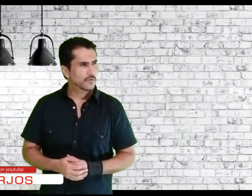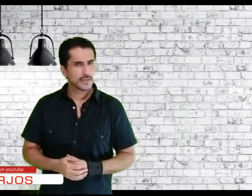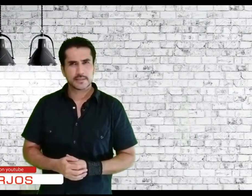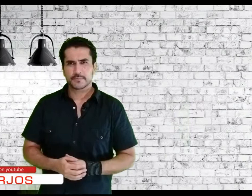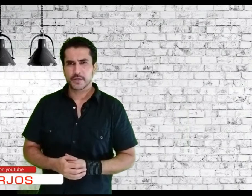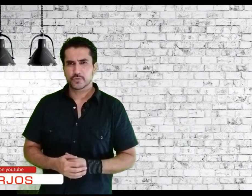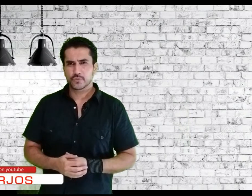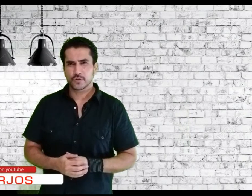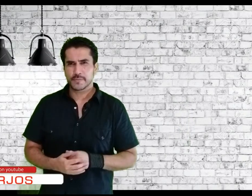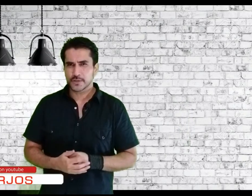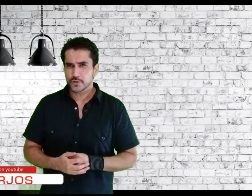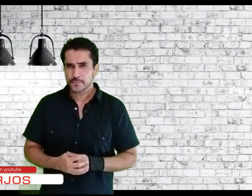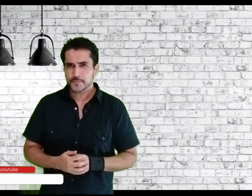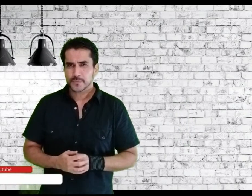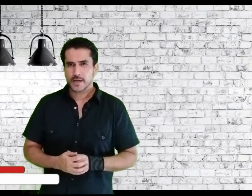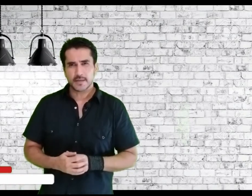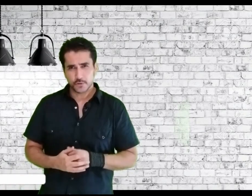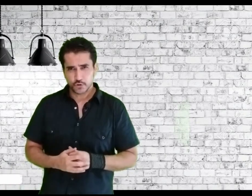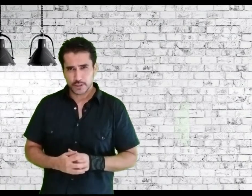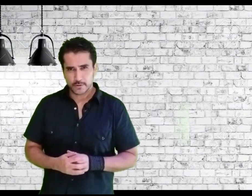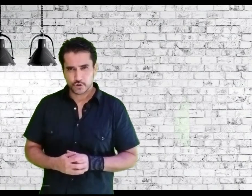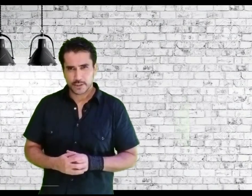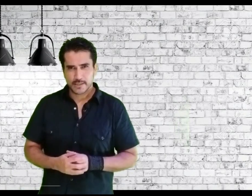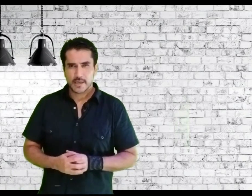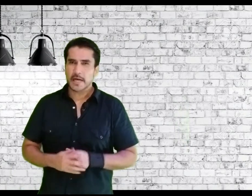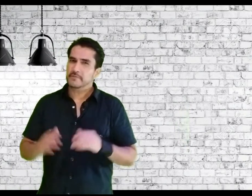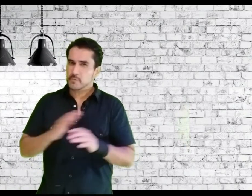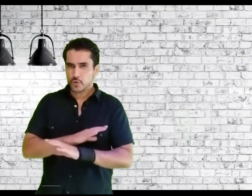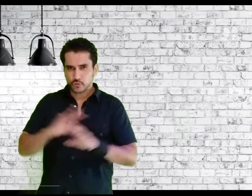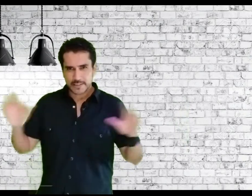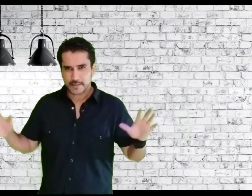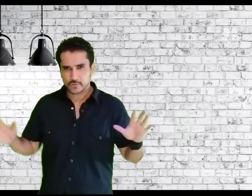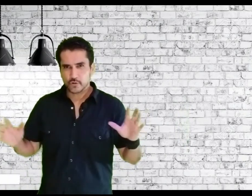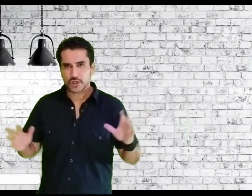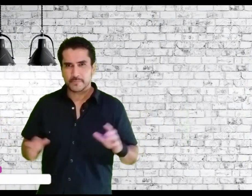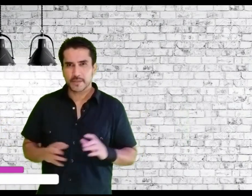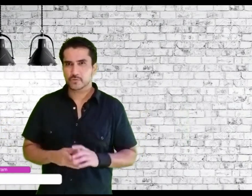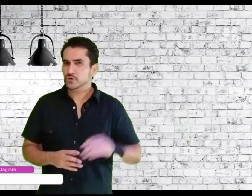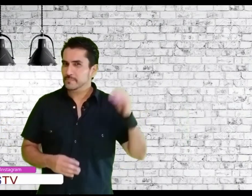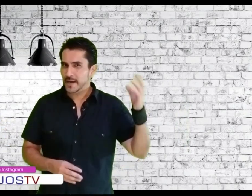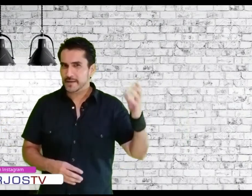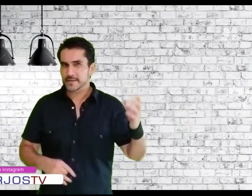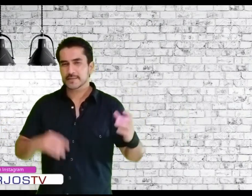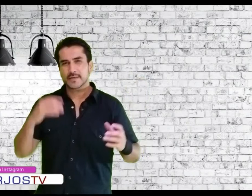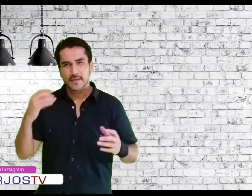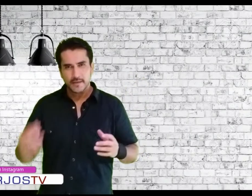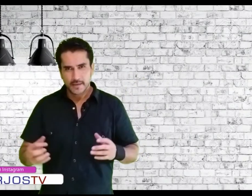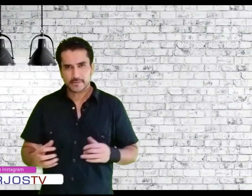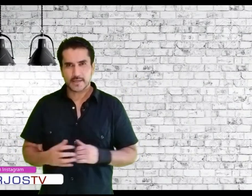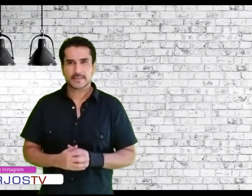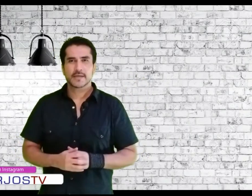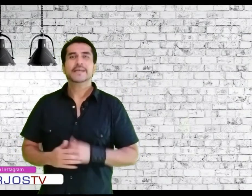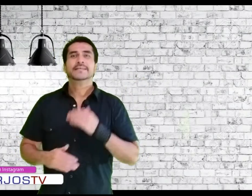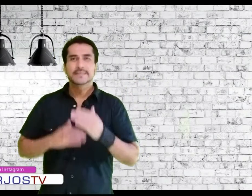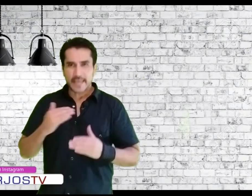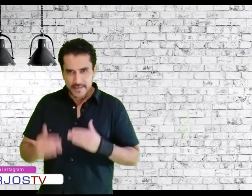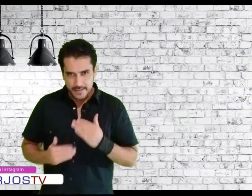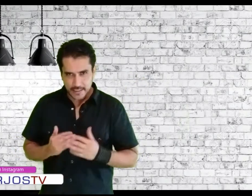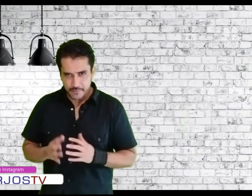miércoles 21 de mayo a las 8 de la noche. Ahí vamos a utilizar todos los elementos, imágenes, letras, señas. Ahí vamos